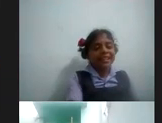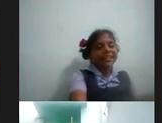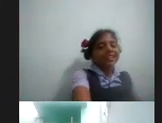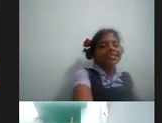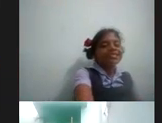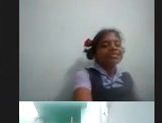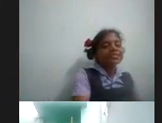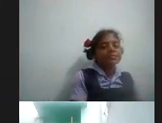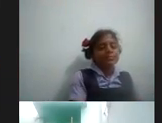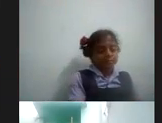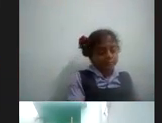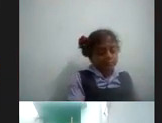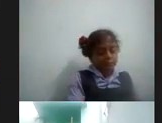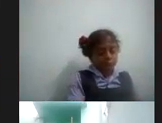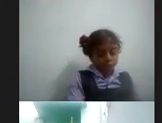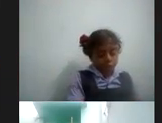మాట్లాడేదంట గోపి చంద్